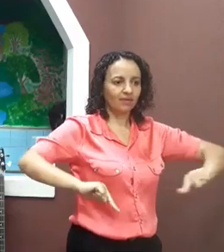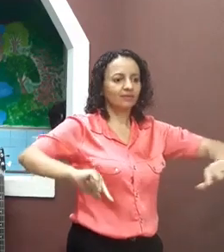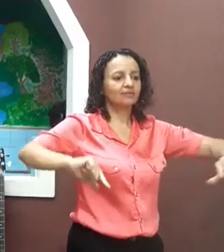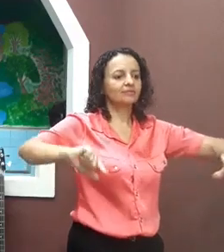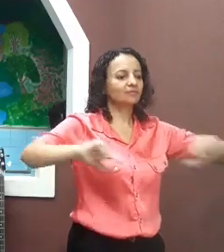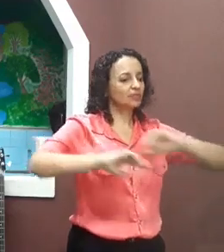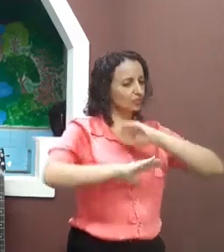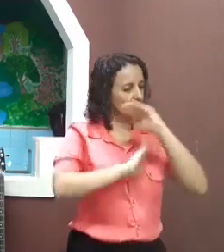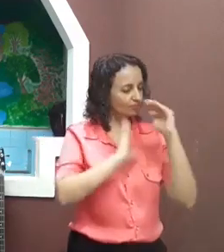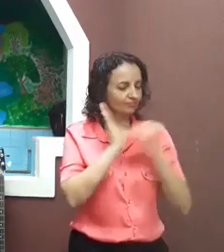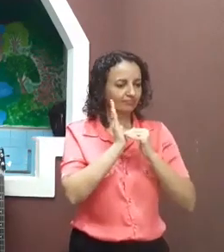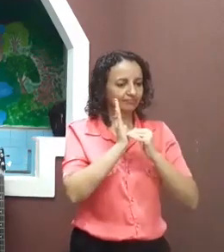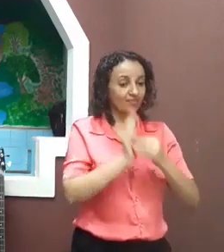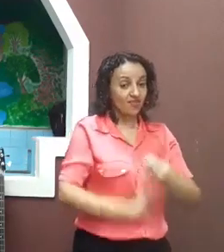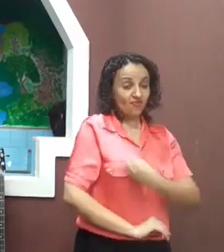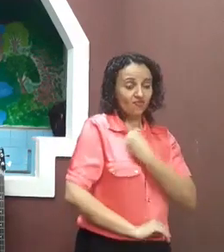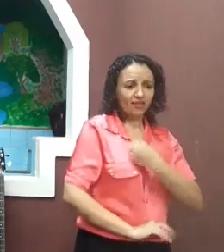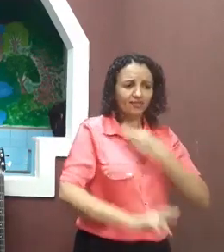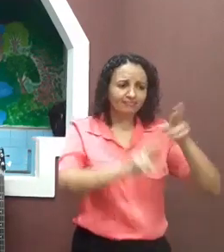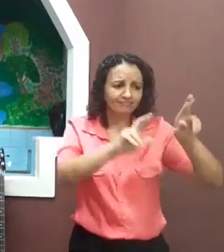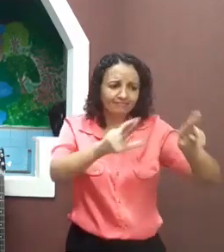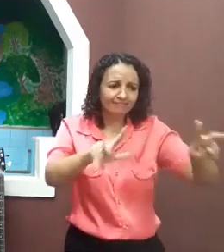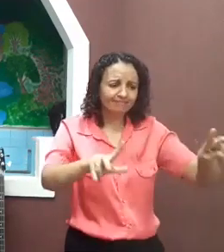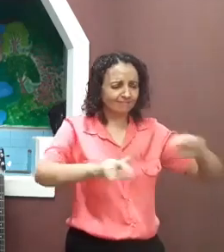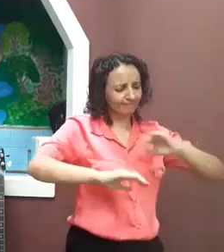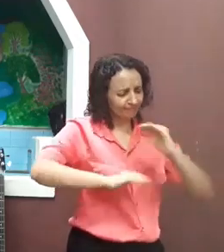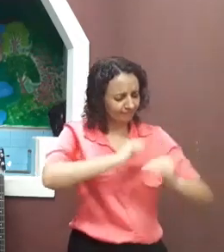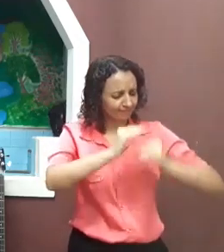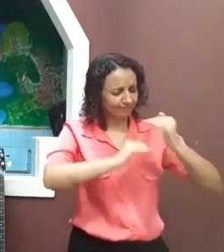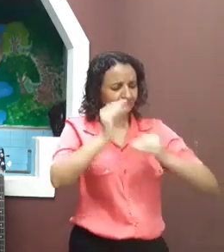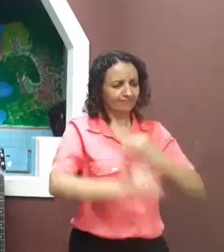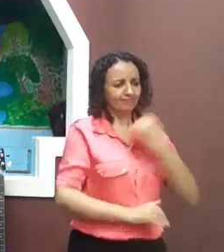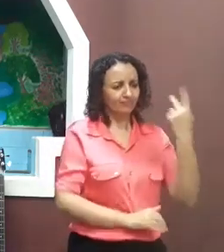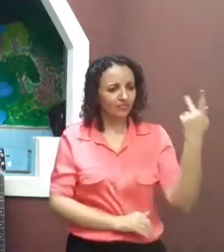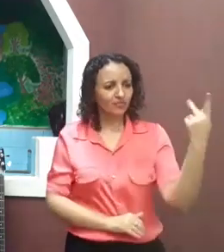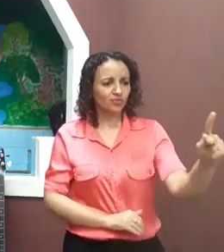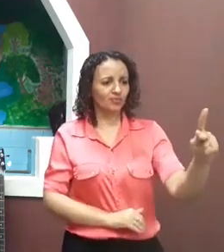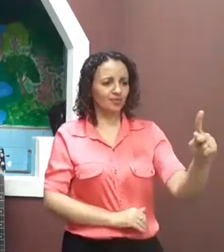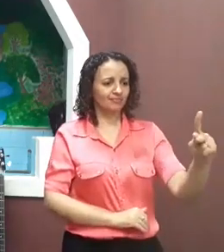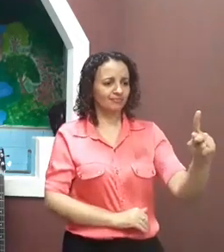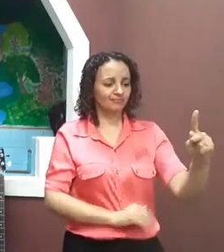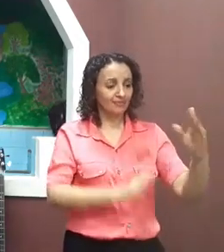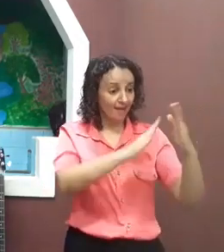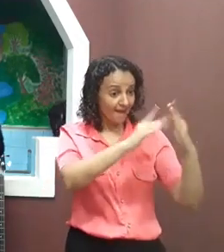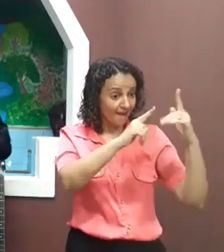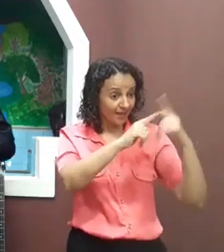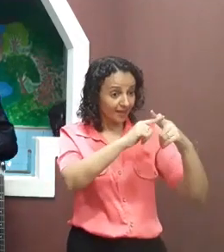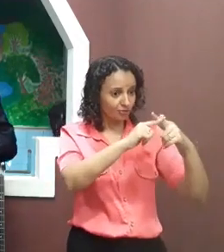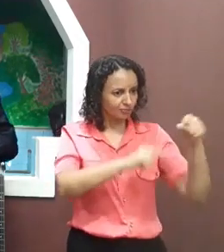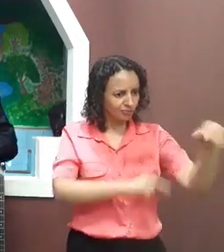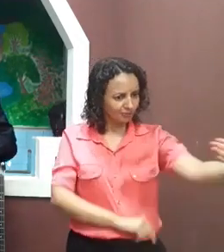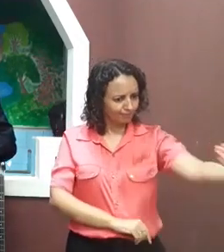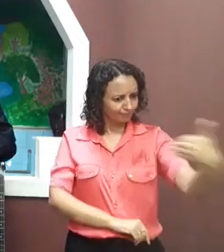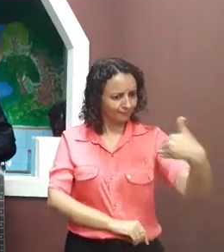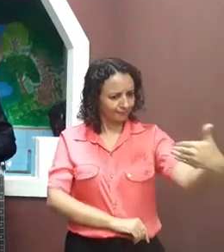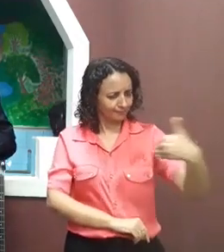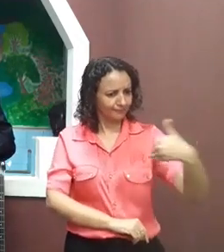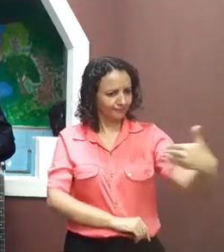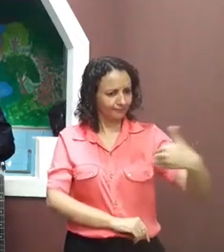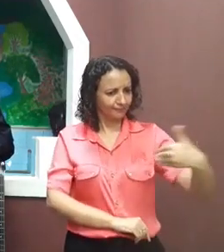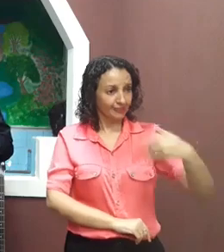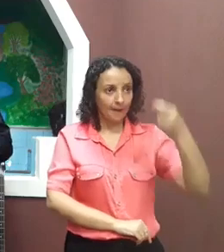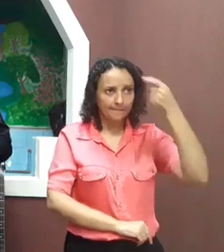convivência diferente. É uma convivência em que você vai desenvolver áreas da sua vida que em nenhum outro lugar você vai desenvolver.